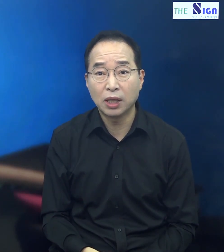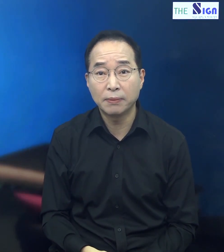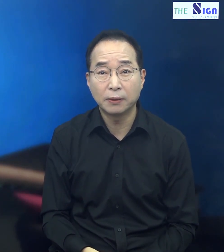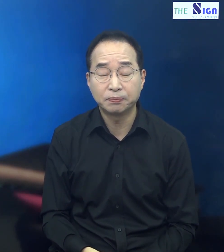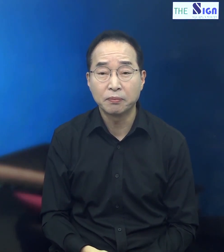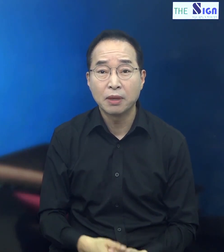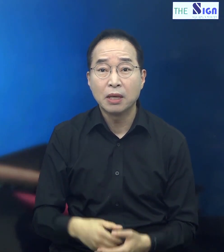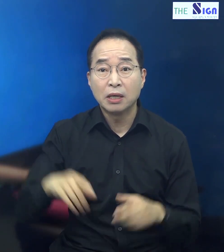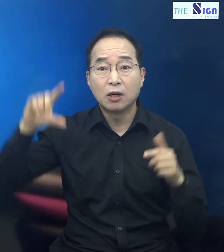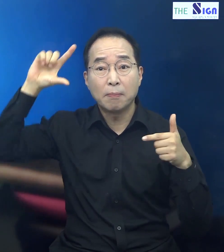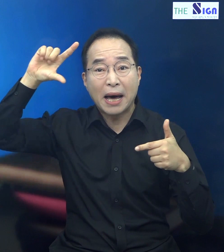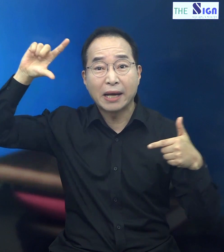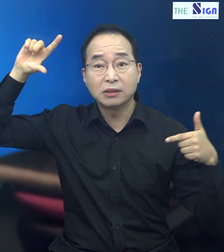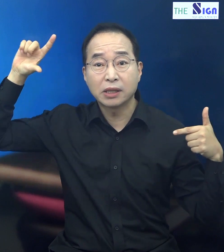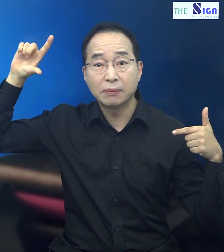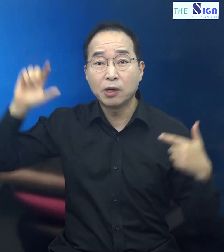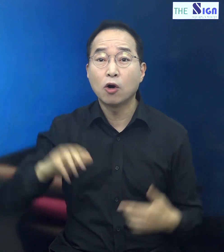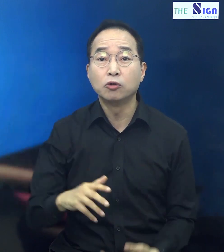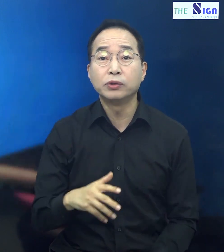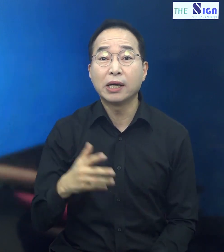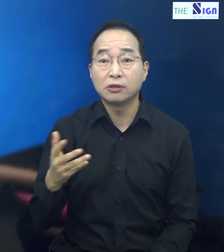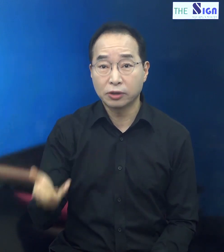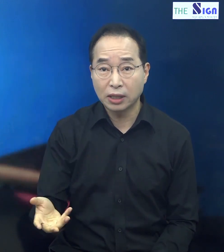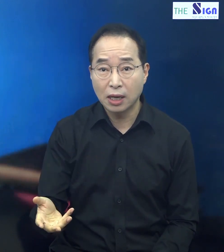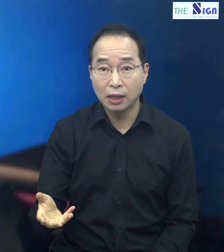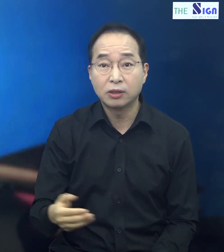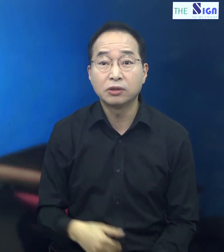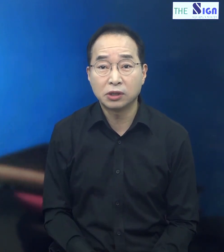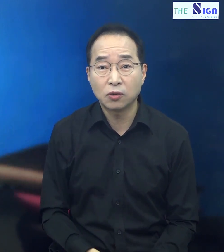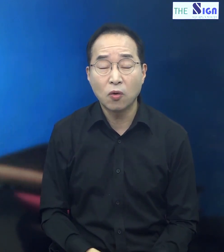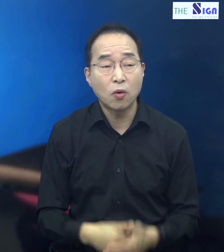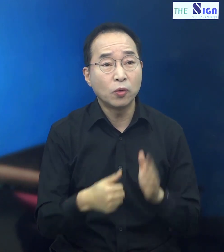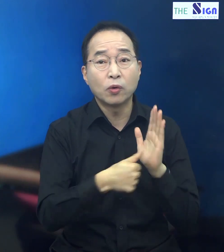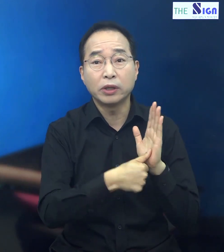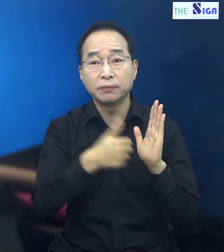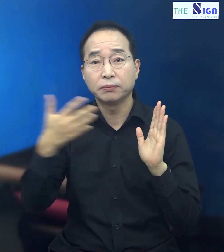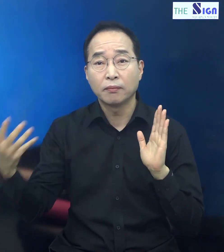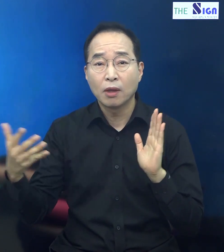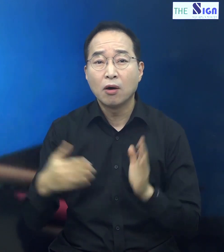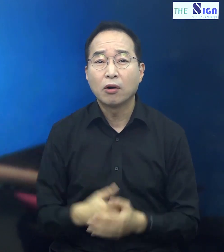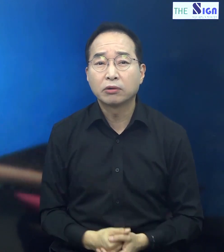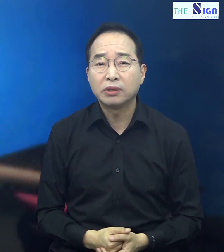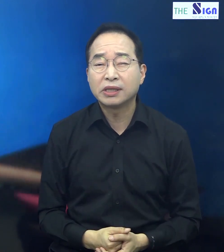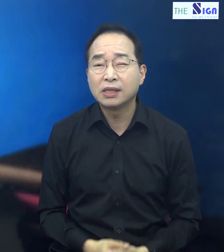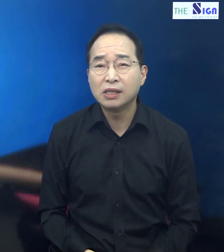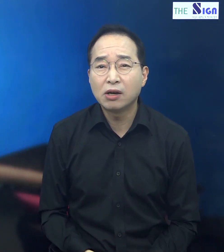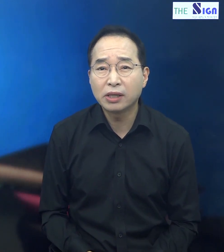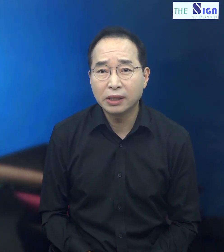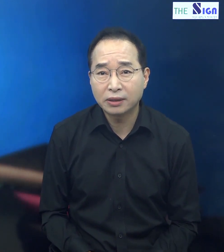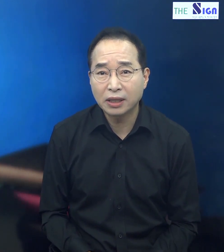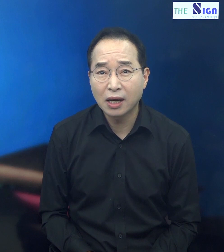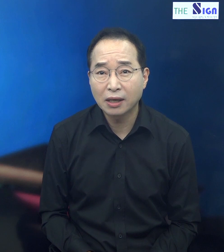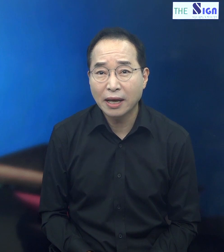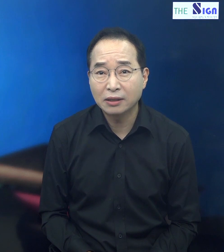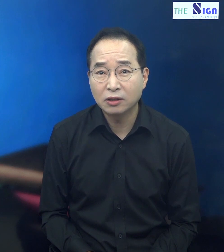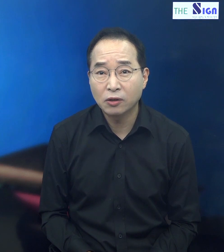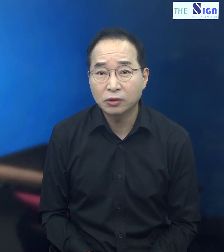뭐냐면 이건 많은 사람한테 얼굴이 알려졌다 이런 뜻이고 이거는 어떤 실력이 있다라는